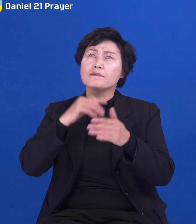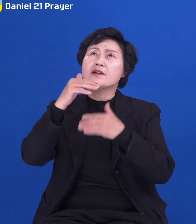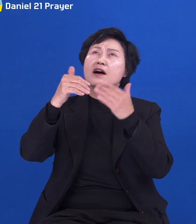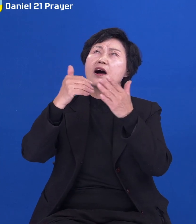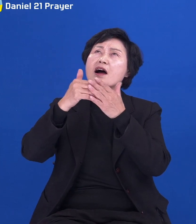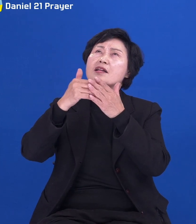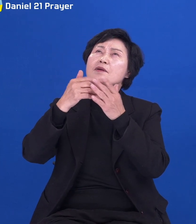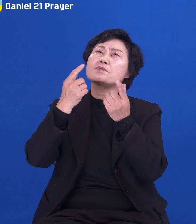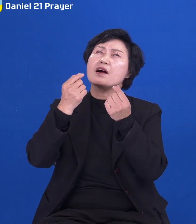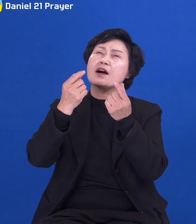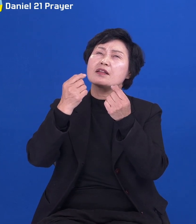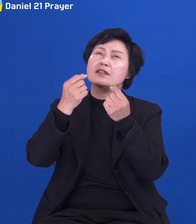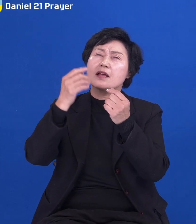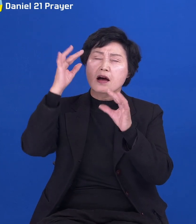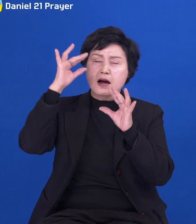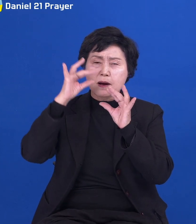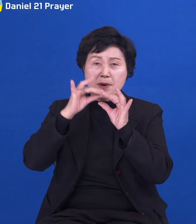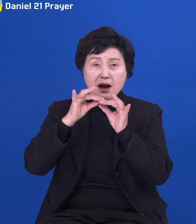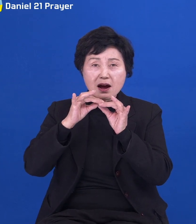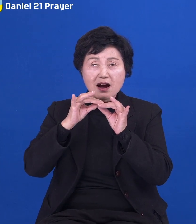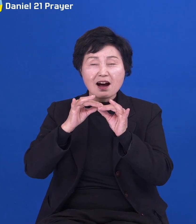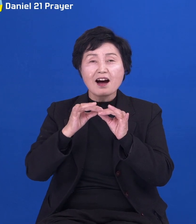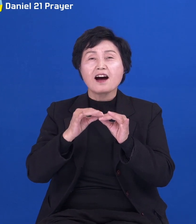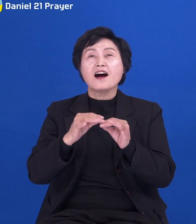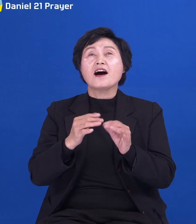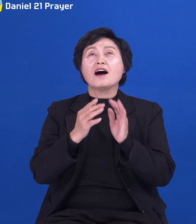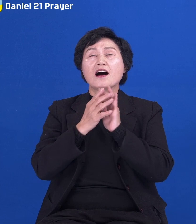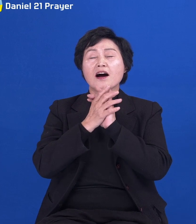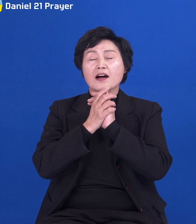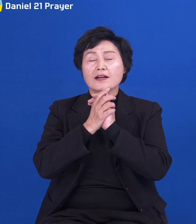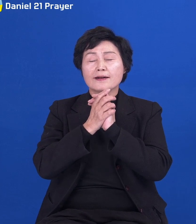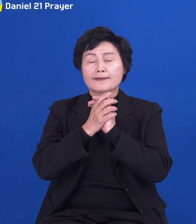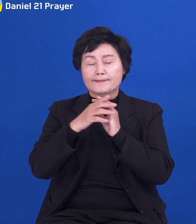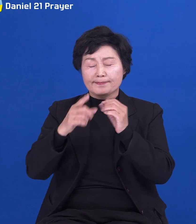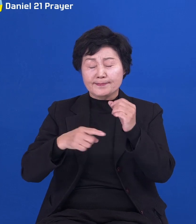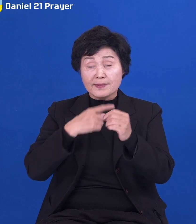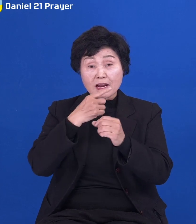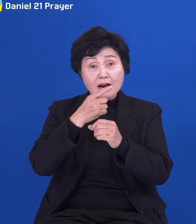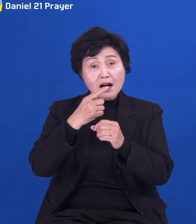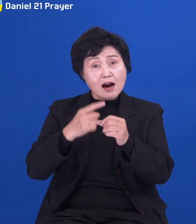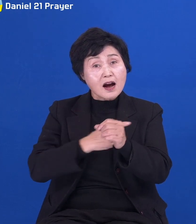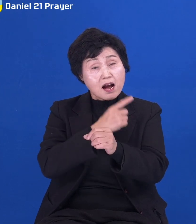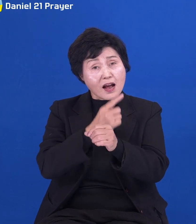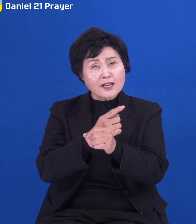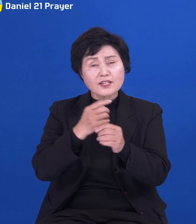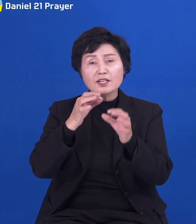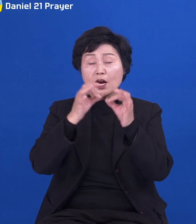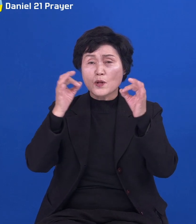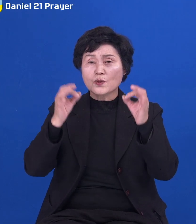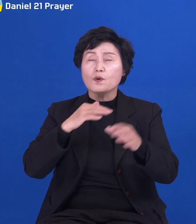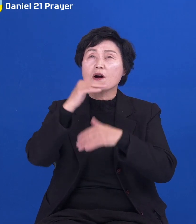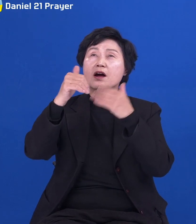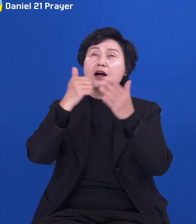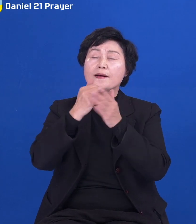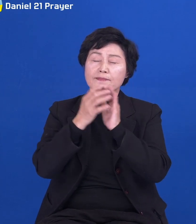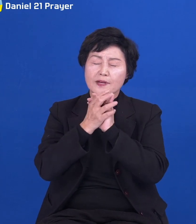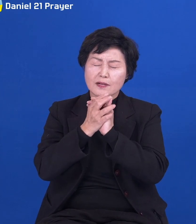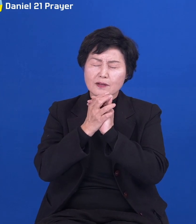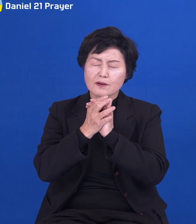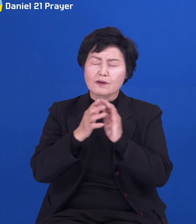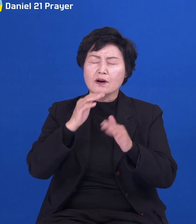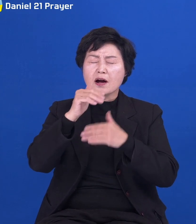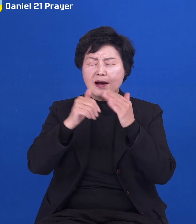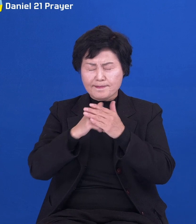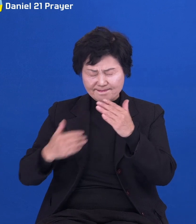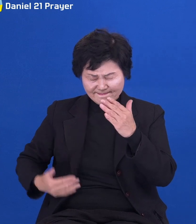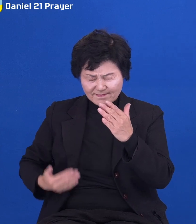마음이었기에 저는 그 앞바다에서 바위 꼭대기에서 1시간 동안 하나님 앞에 회심을 하고, 하나님, 내가 잘못했습니다.